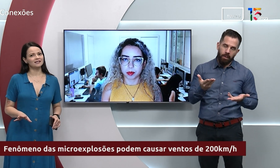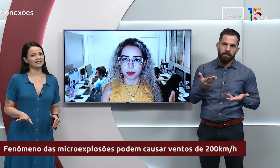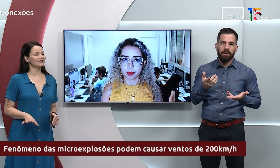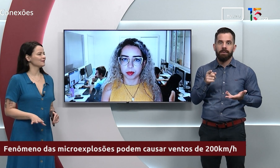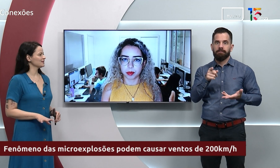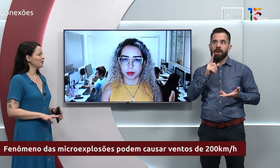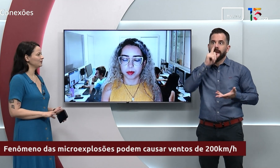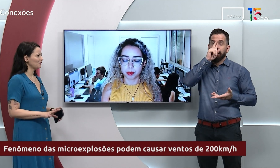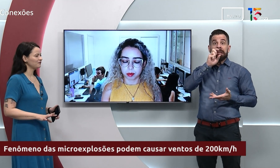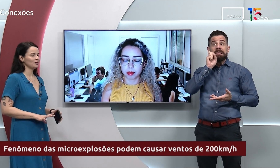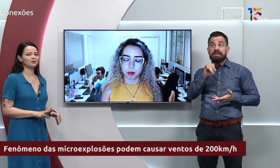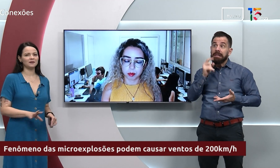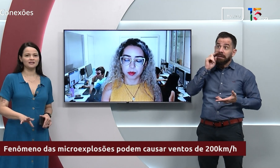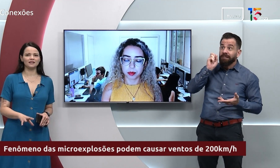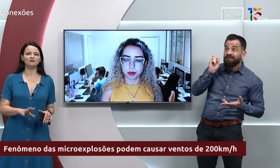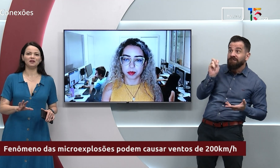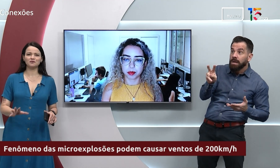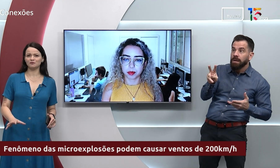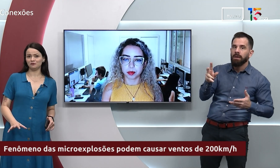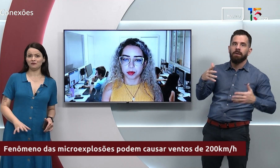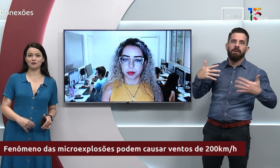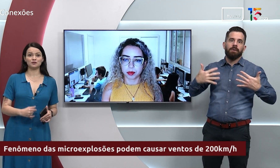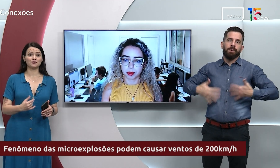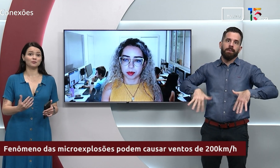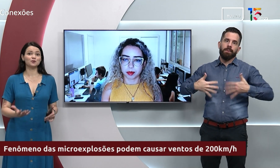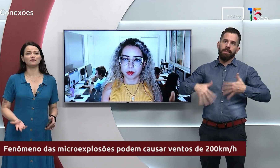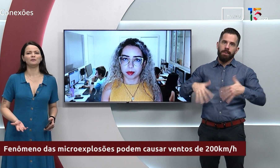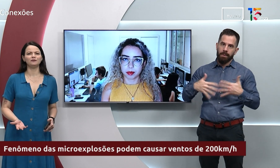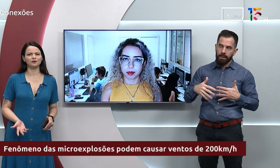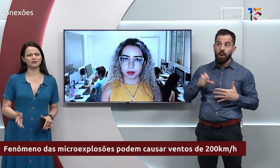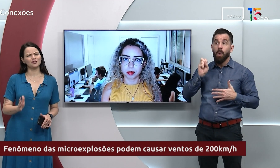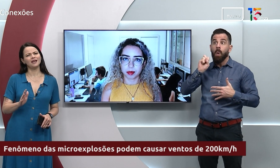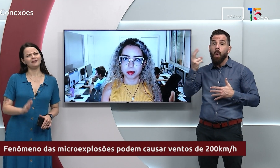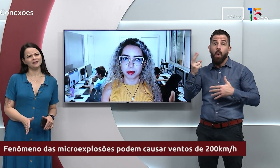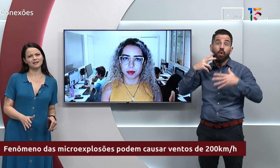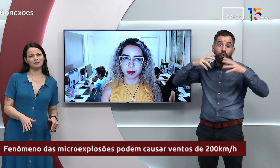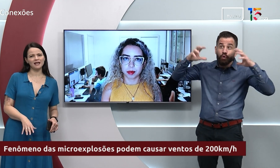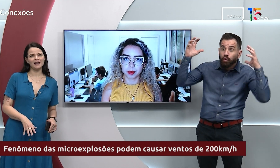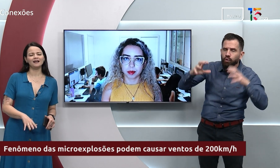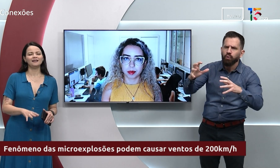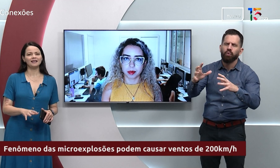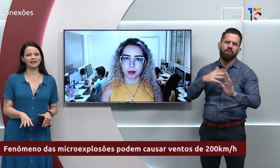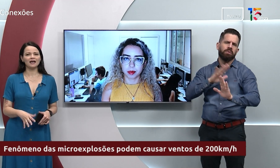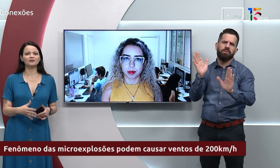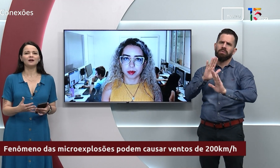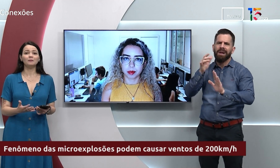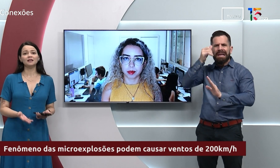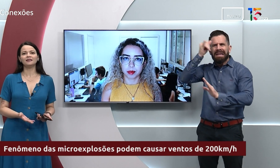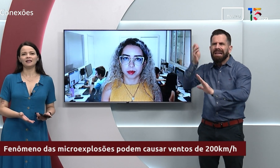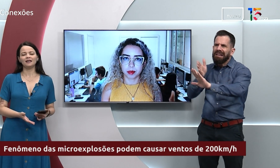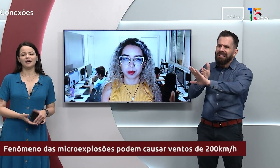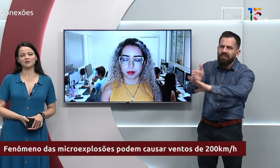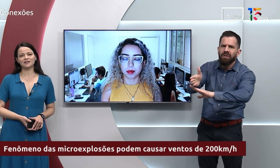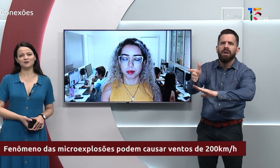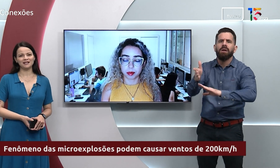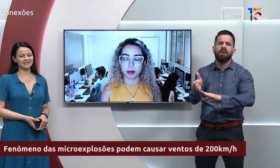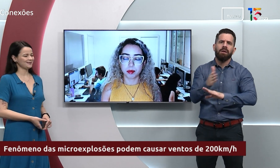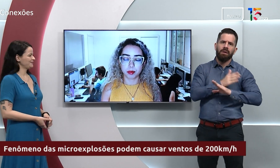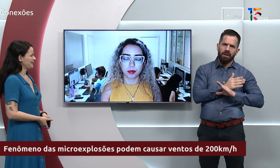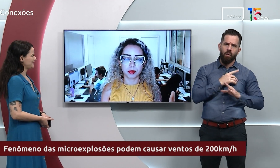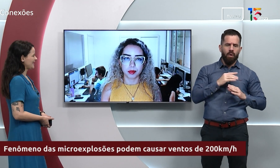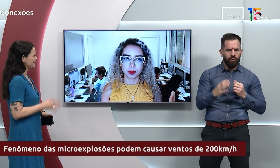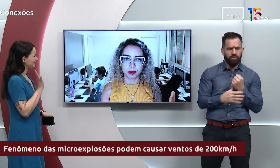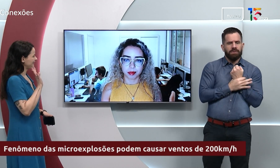se arrisque, né? Se você encontrar um fenômeno parecido, ventos muito fortes ou uma chuva muito forte, tente se abrigar e, claro, manter a sua